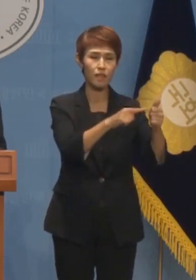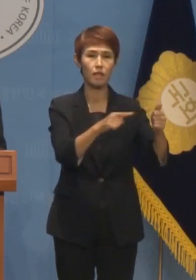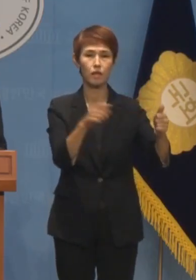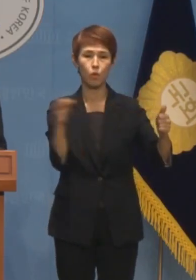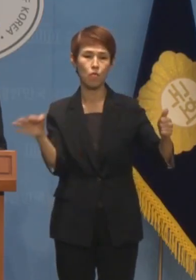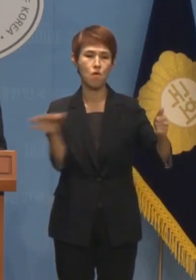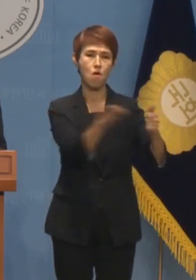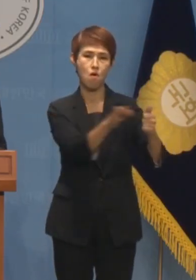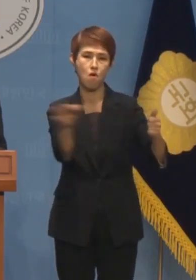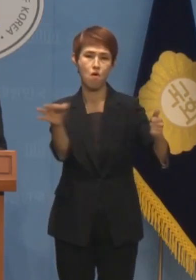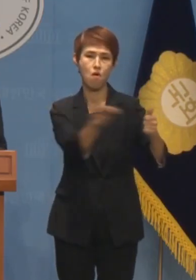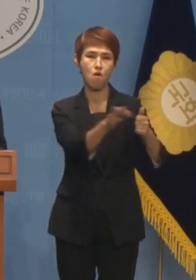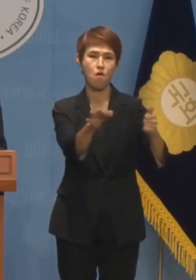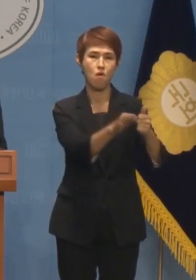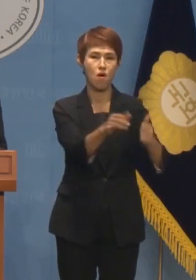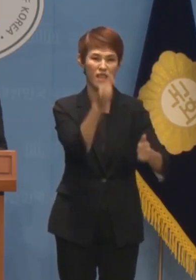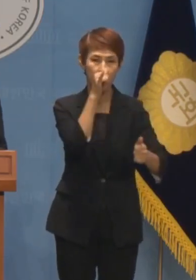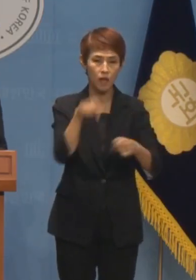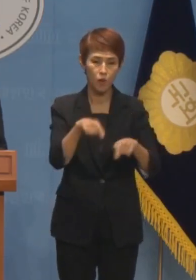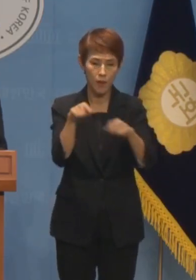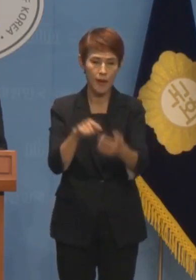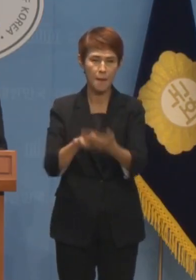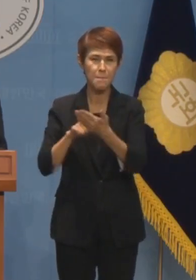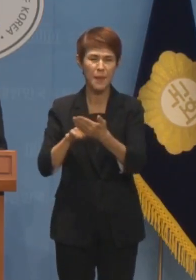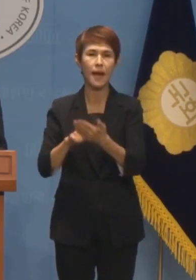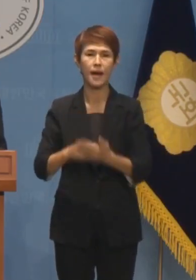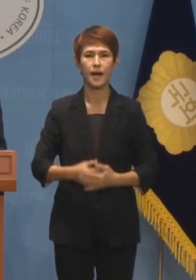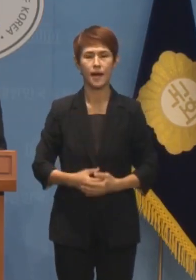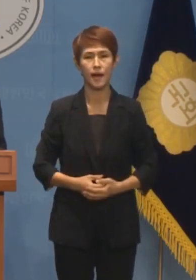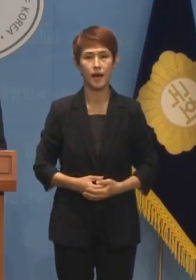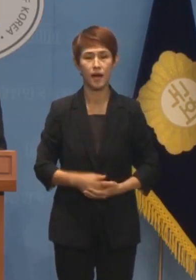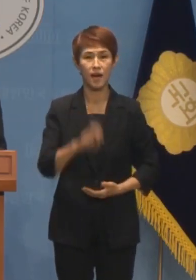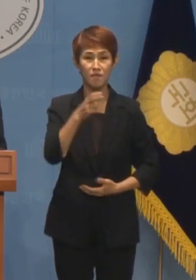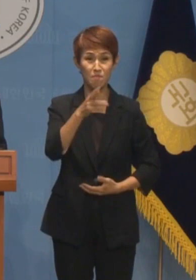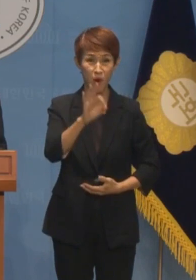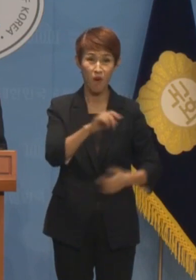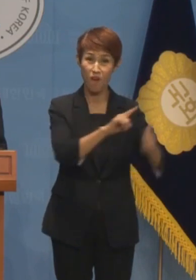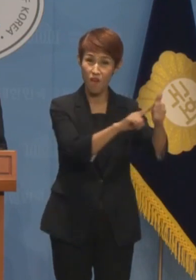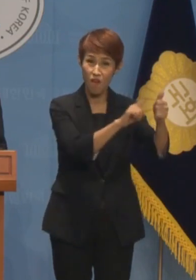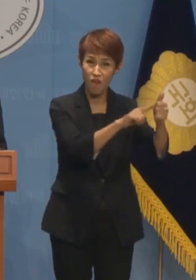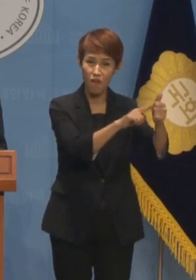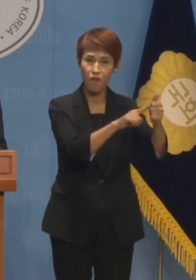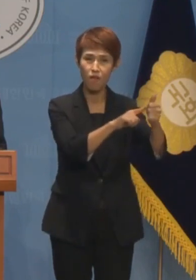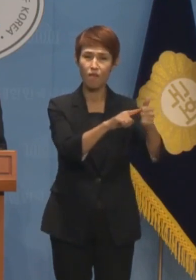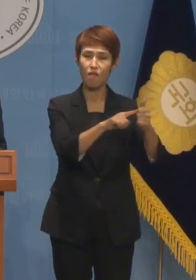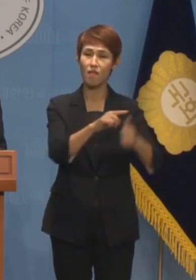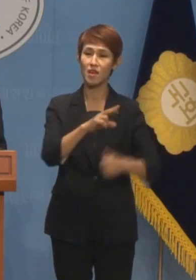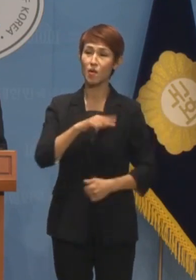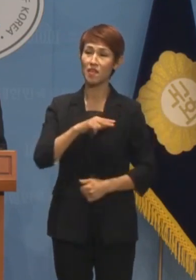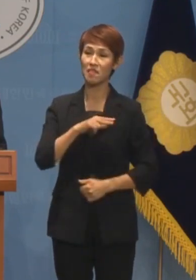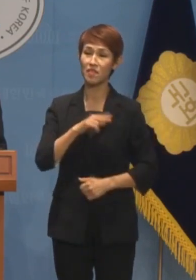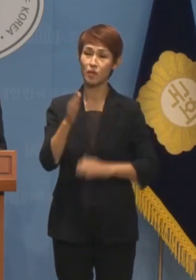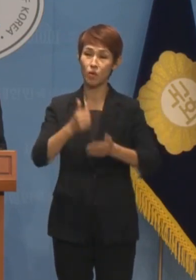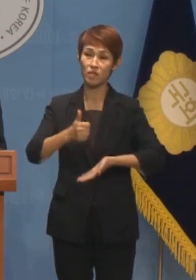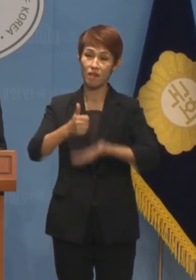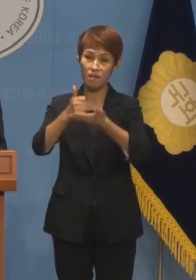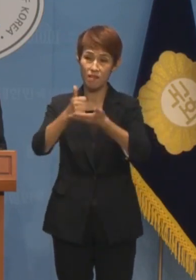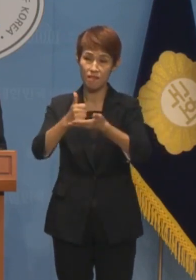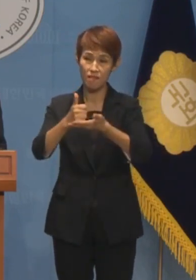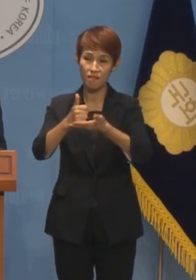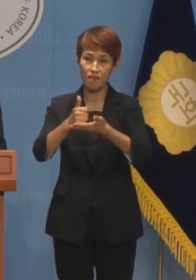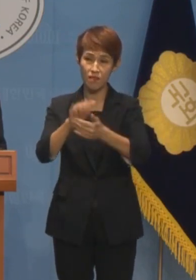절반을 건넸다는 녹취가 공개되고 명태균 씨가 의원님 공천 어떻게 받으신